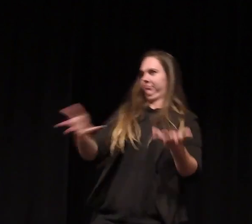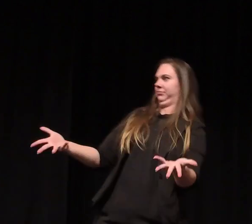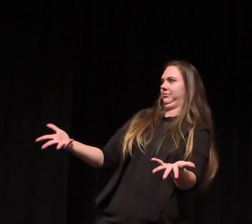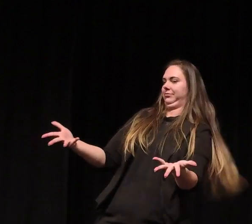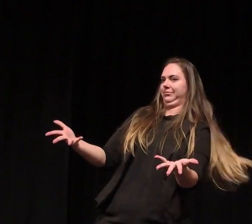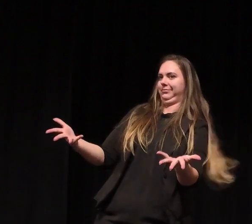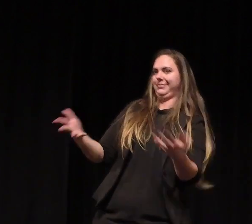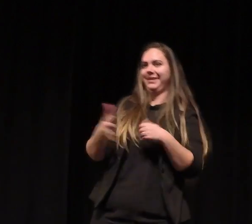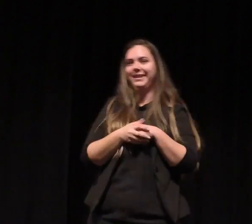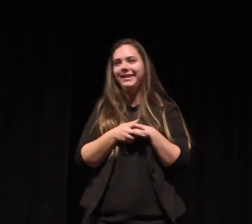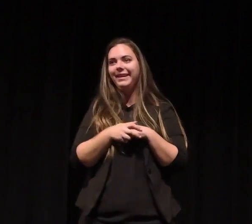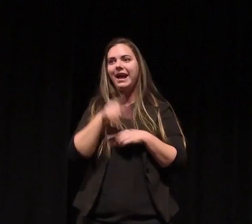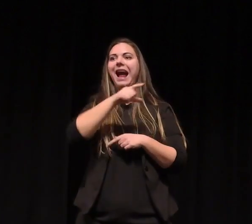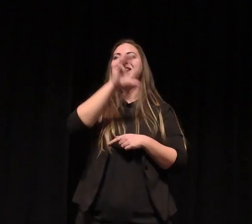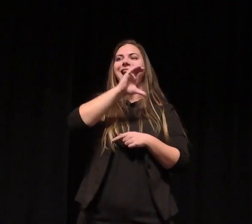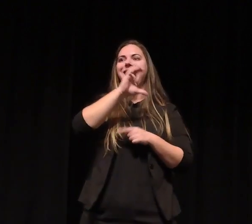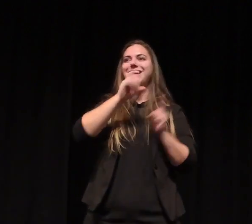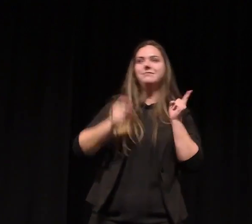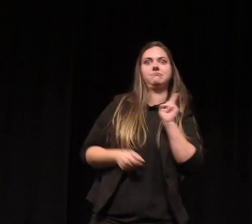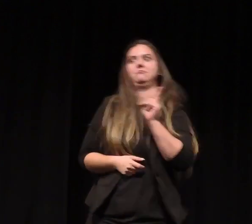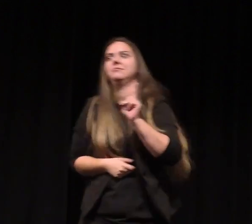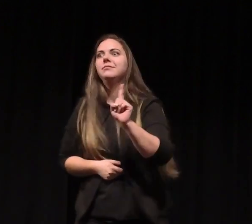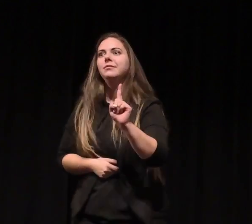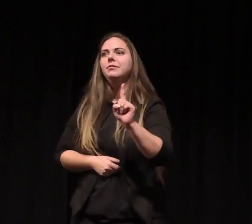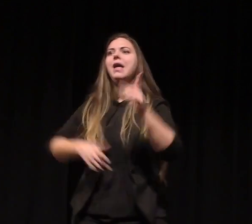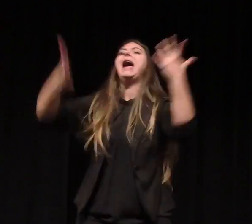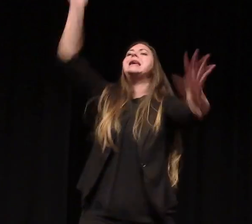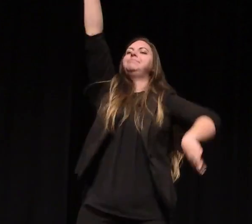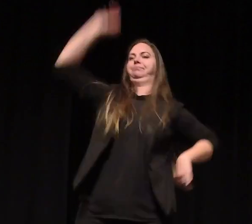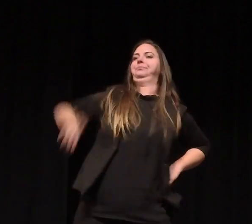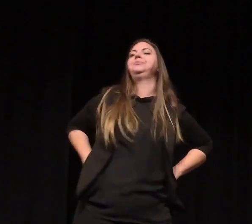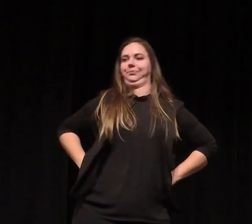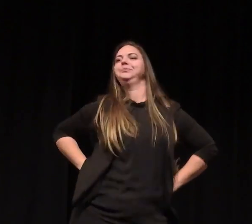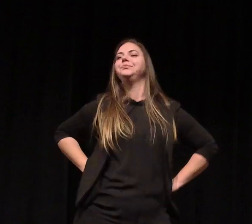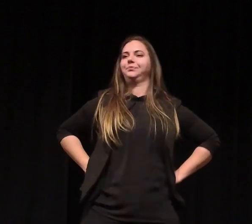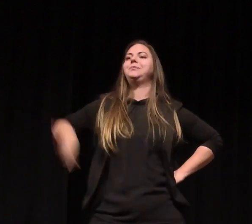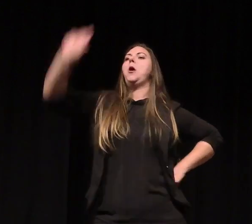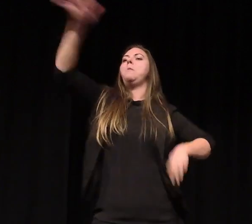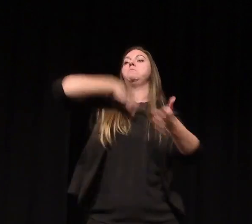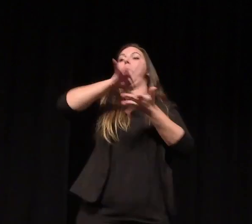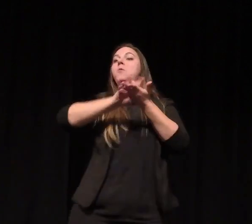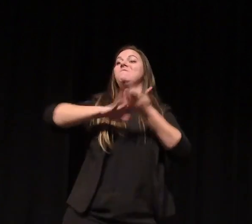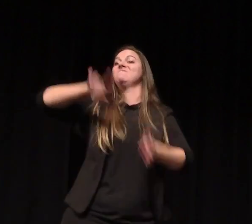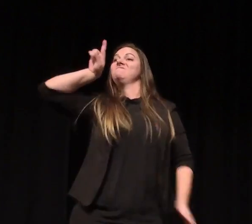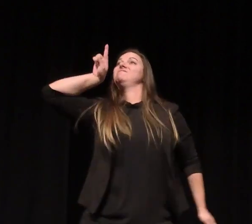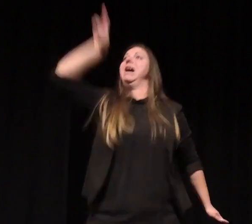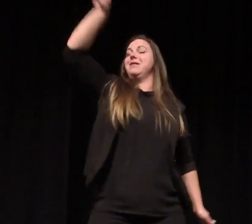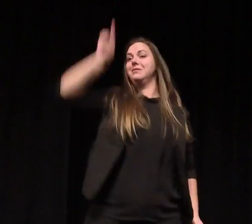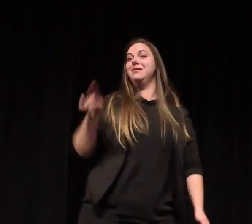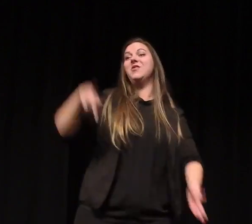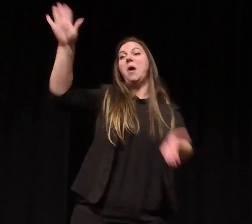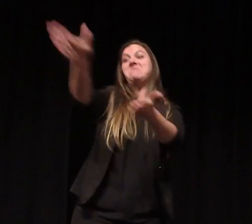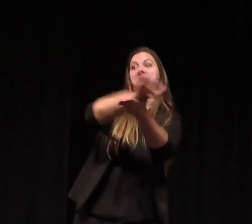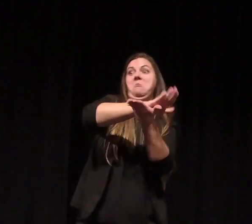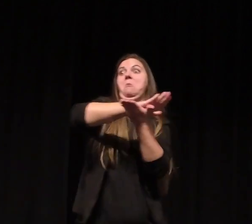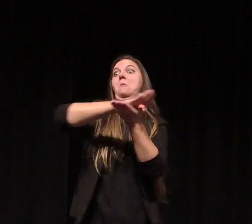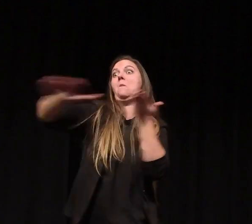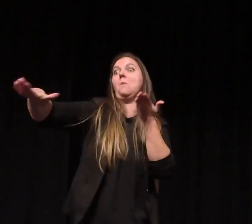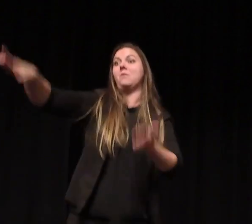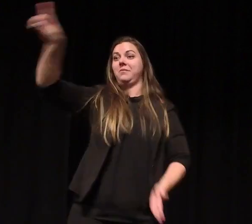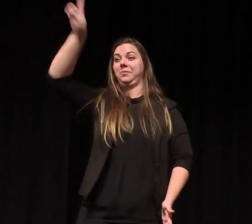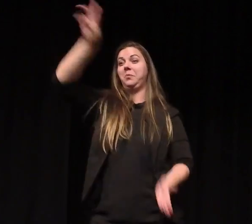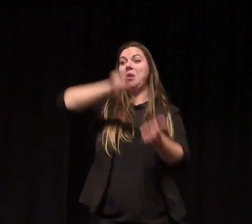Clara, elle arrive, elle lui dit bon, bien, monsieur, mon mari Trônette, j'espère que vous n'allez pas prendre le mal de mer.